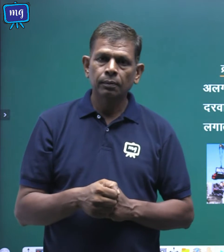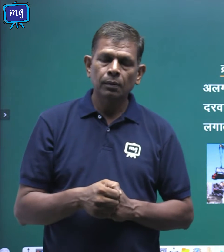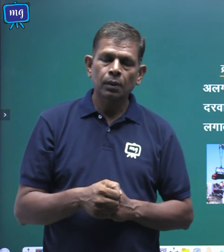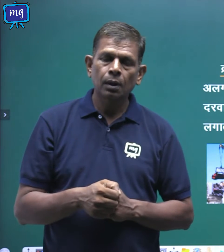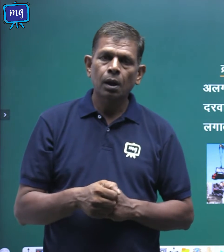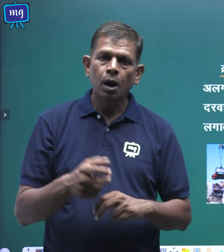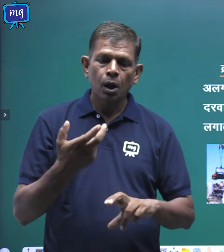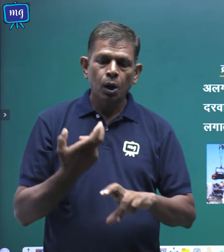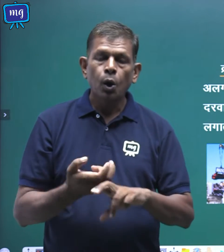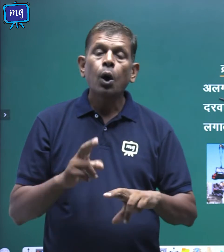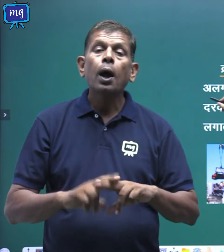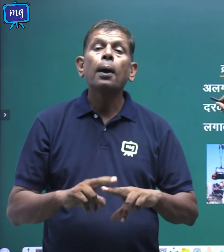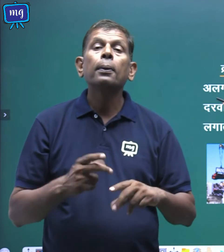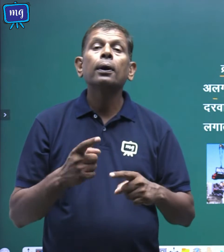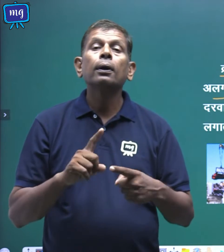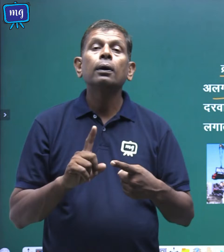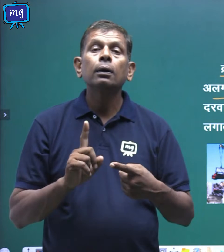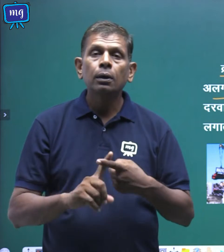लोहा अलग करती है।